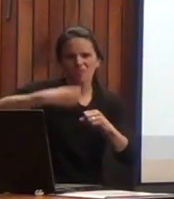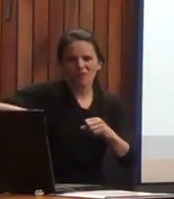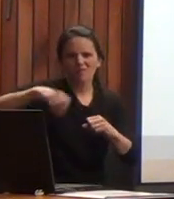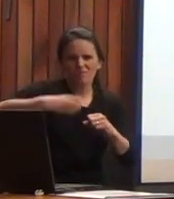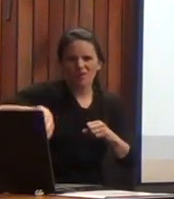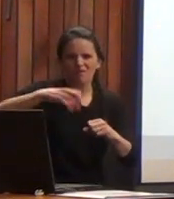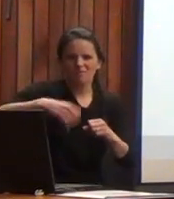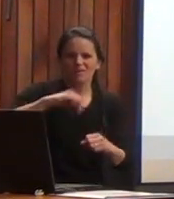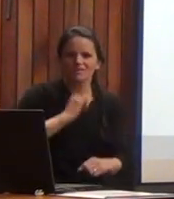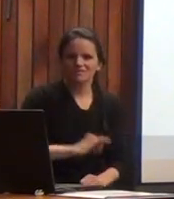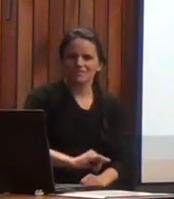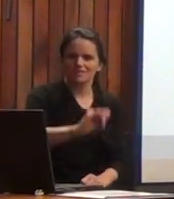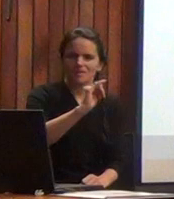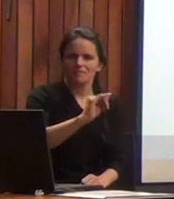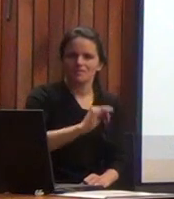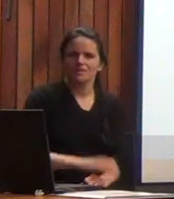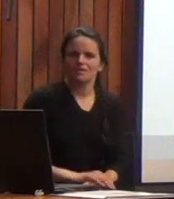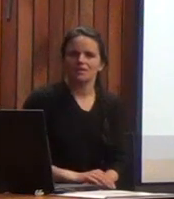la